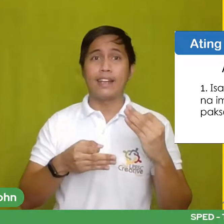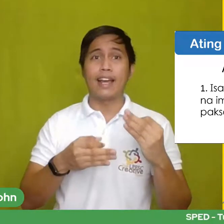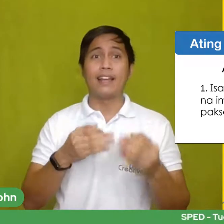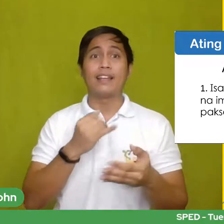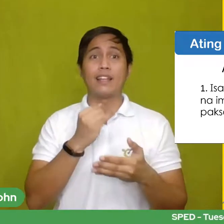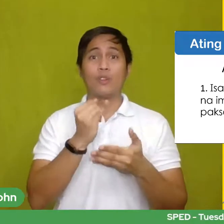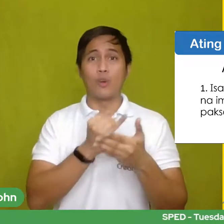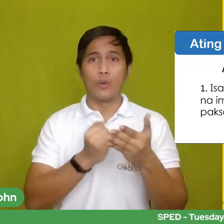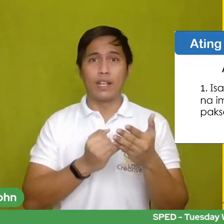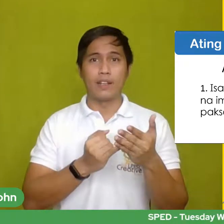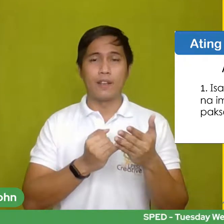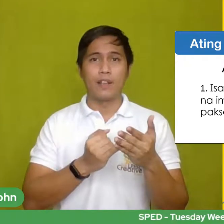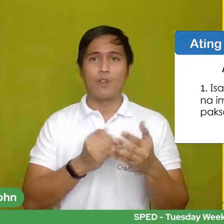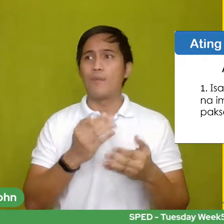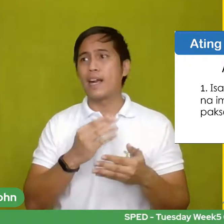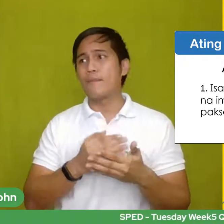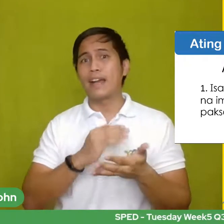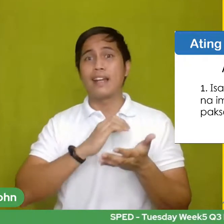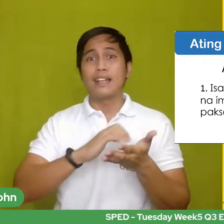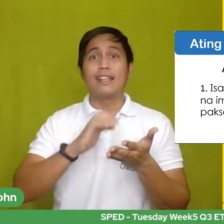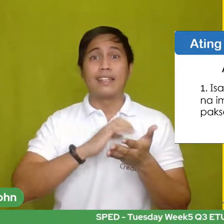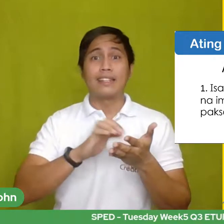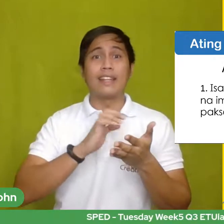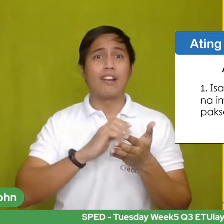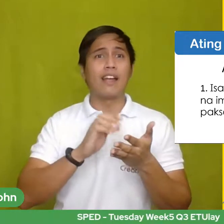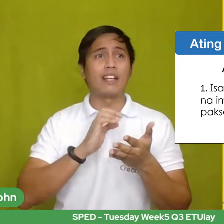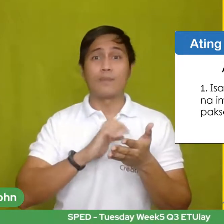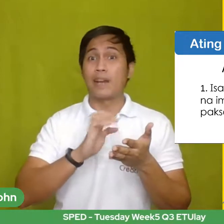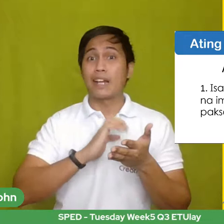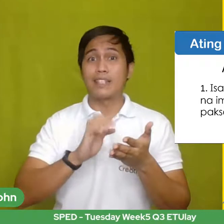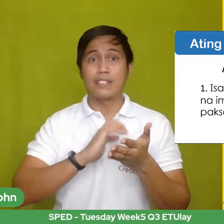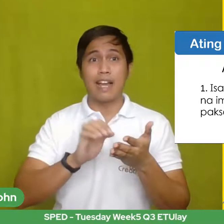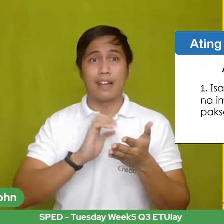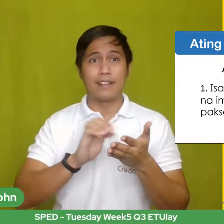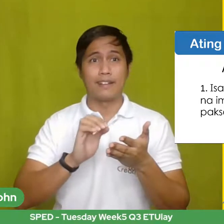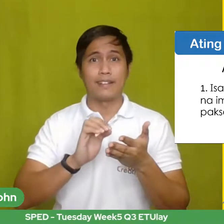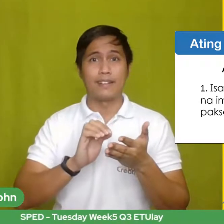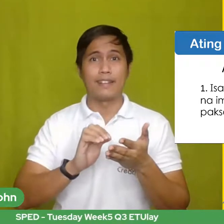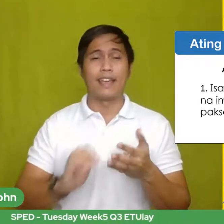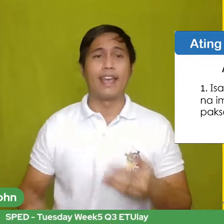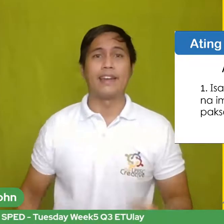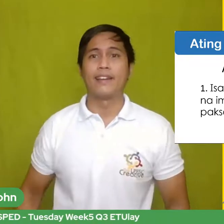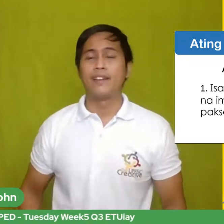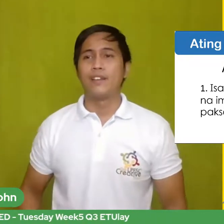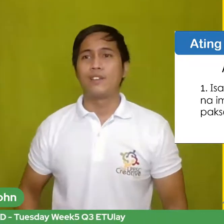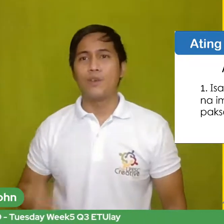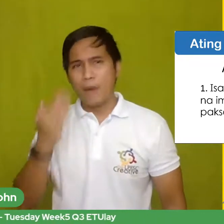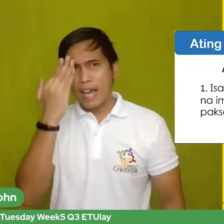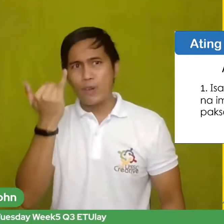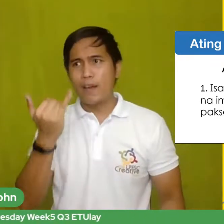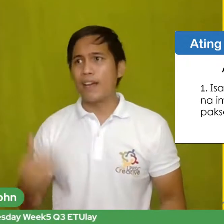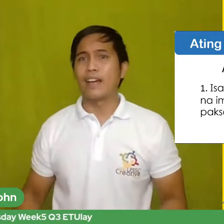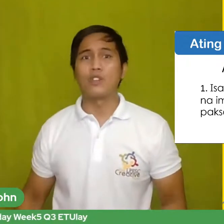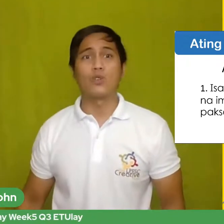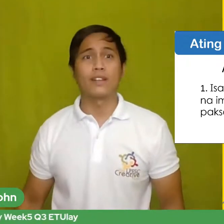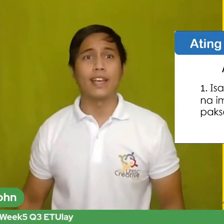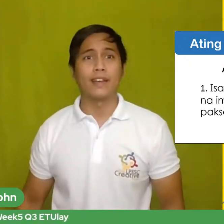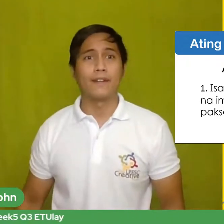na drawing. Kumbaga parang, ano lang, practice lang. Ayan. So, paano ba ang itsura niyan?